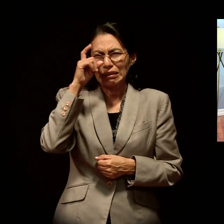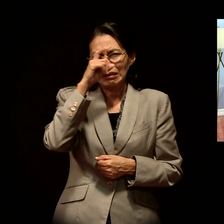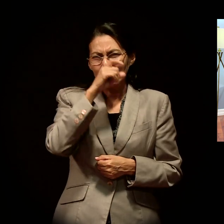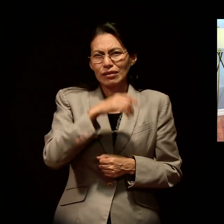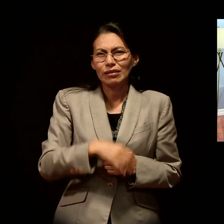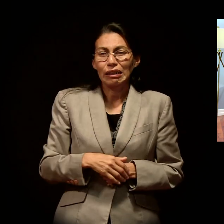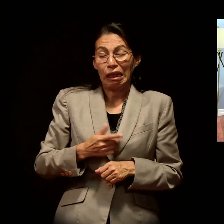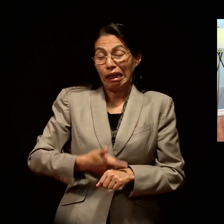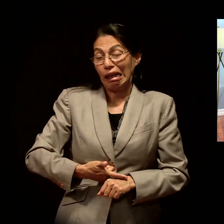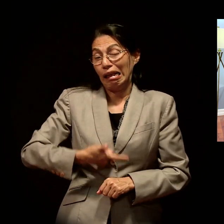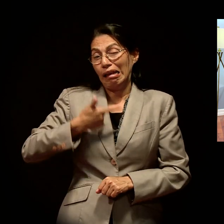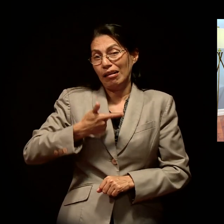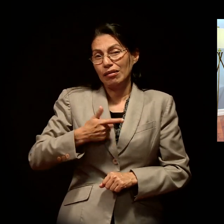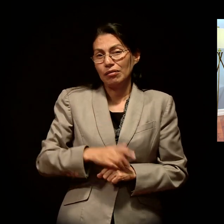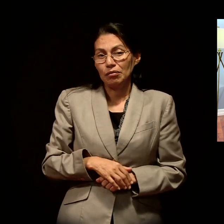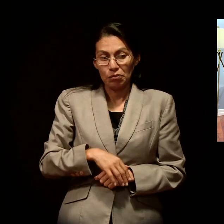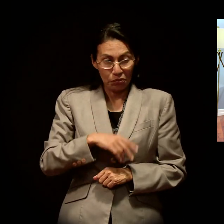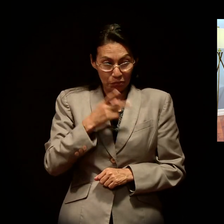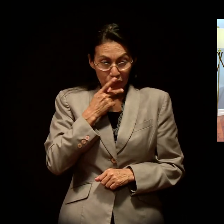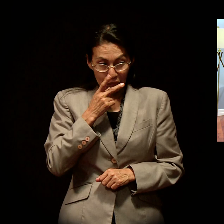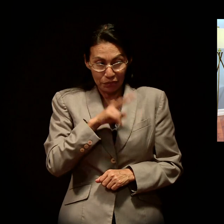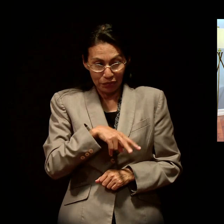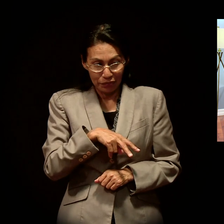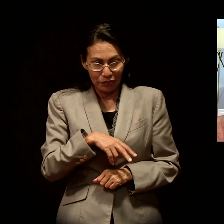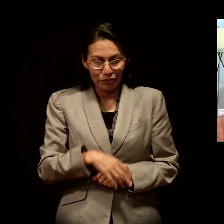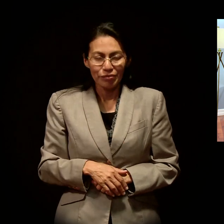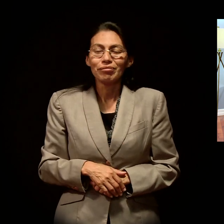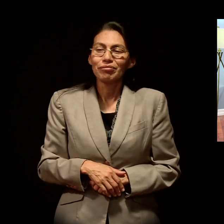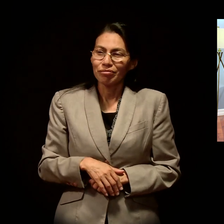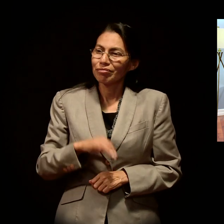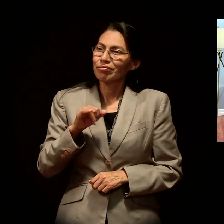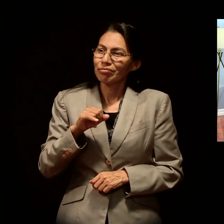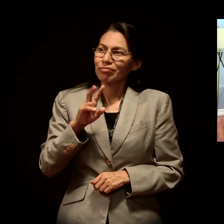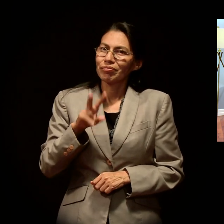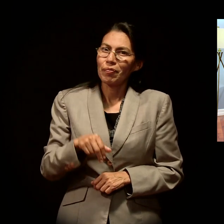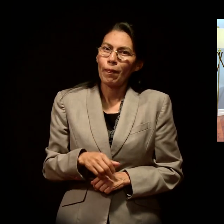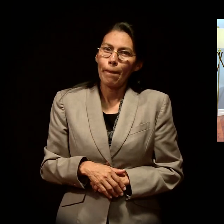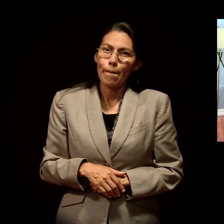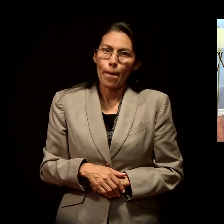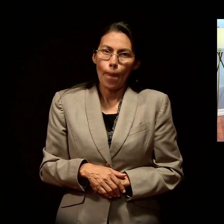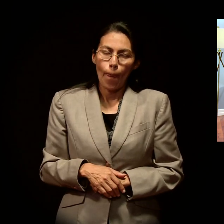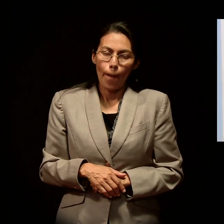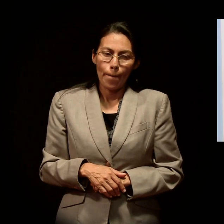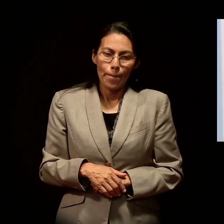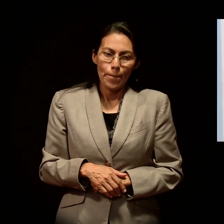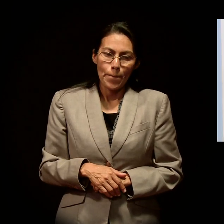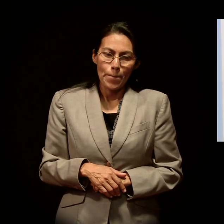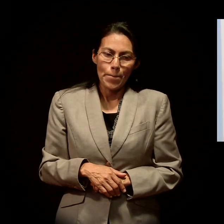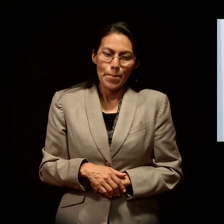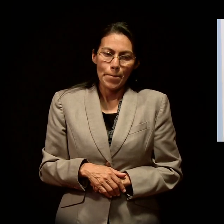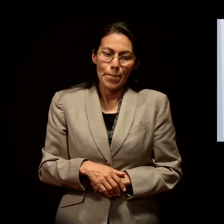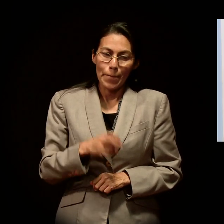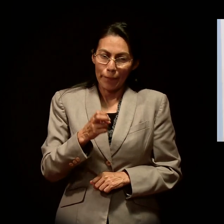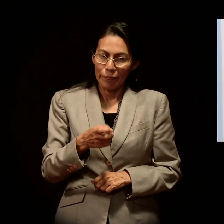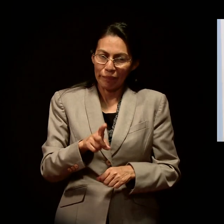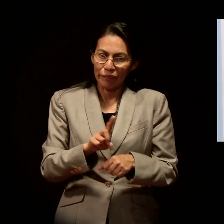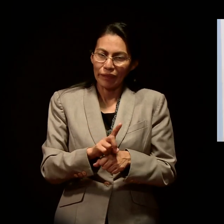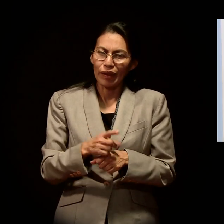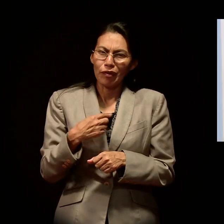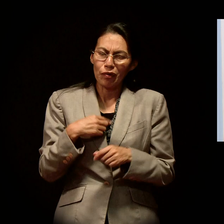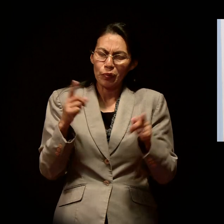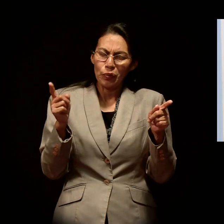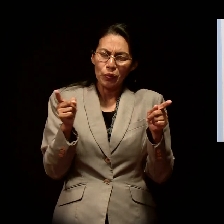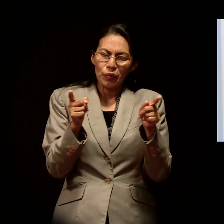prácticamente difícil y muy cara no es cierto Así es pastor en esta ocasión